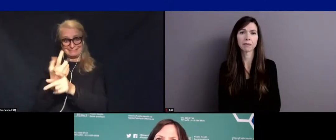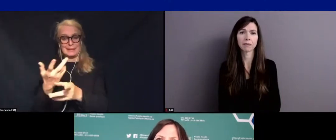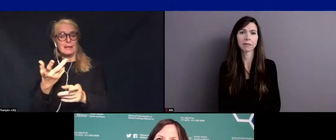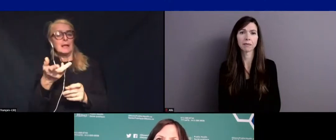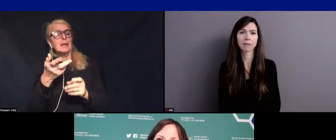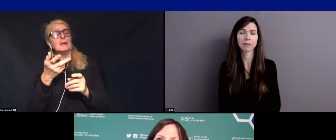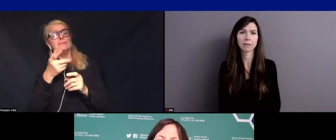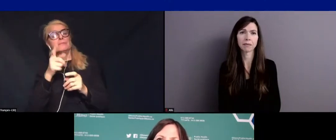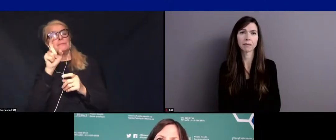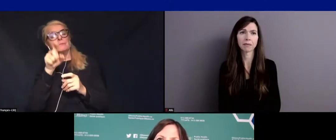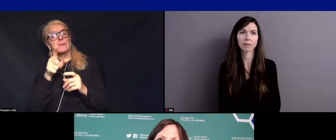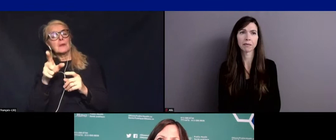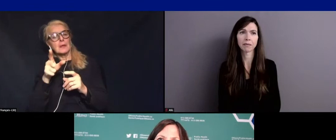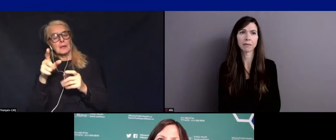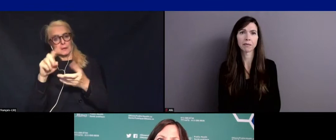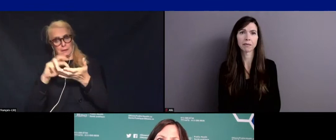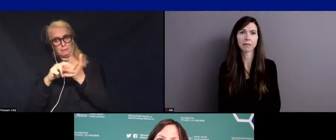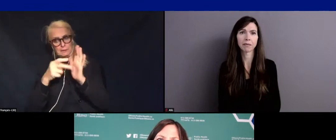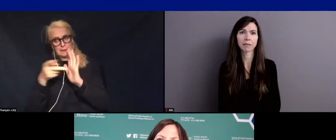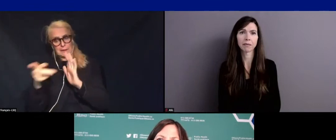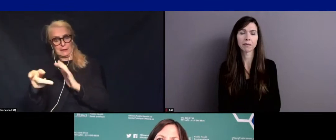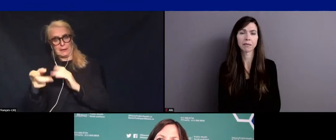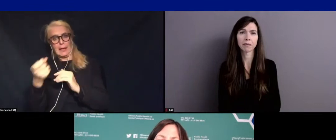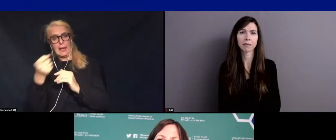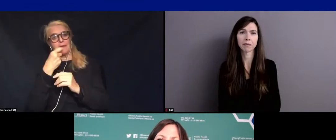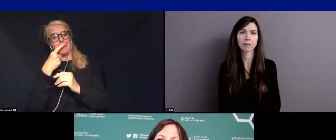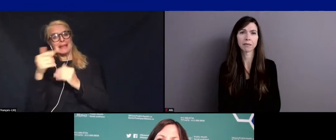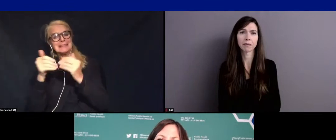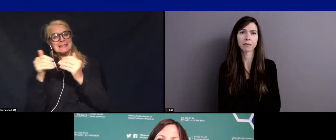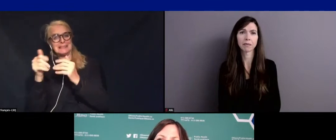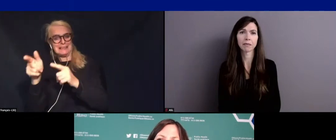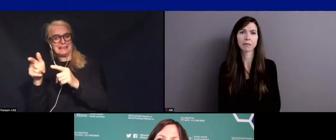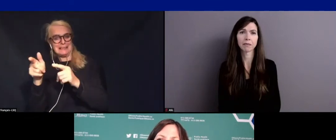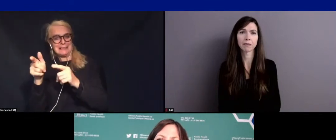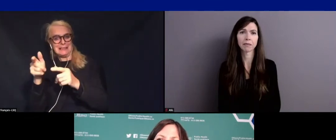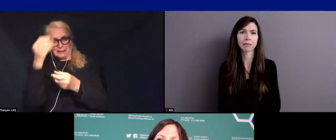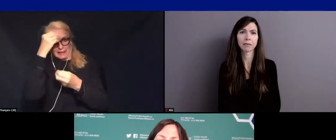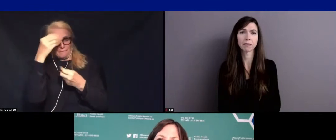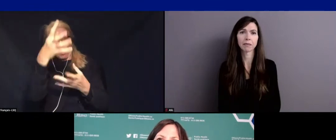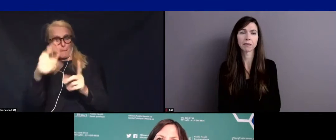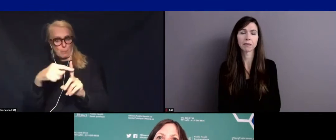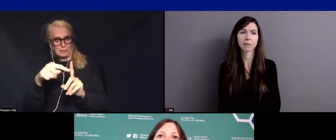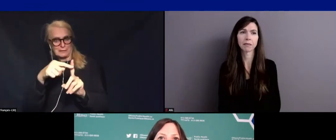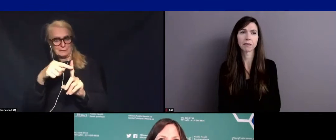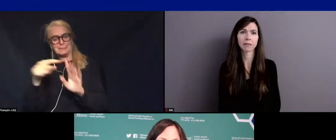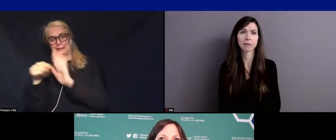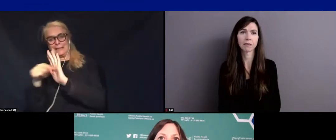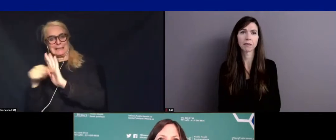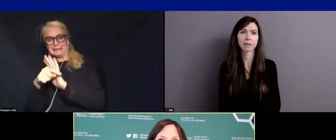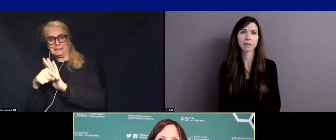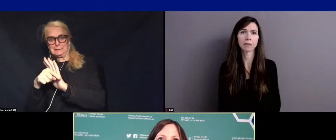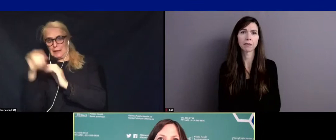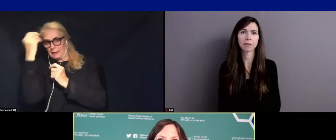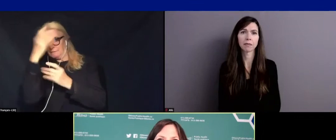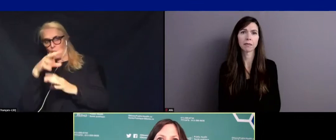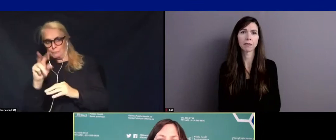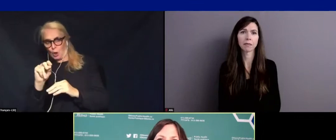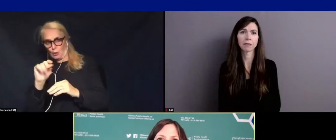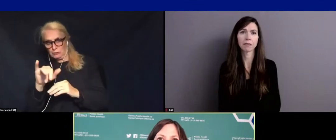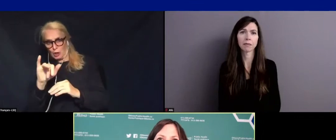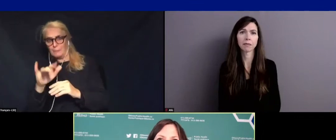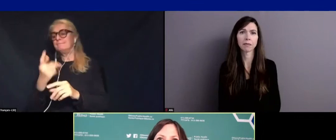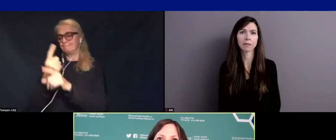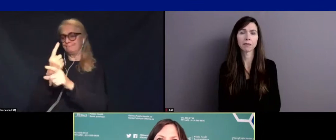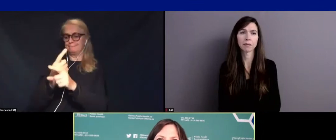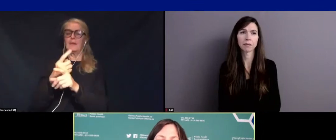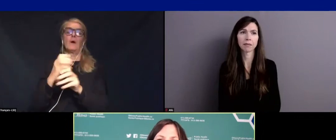recevez, les pharmacies vous fournissent les résultats positifs, mais pas nécessairement le nombre de tests négatifs. Exactement. OK,